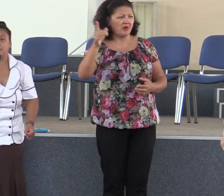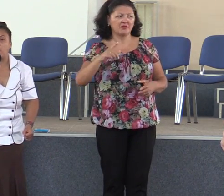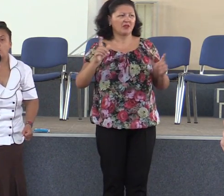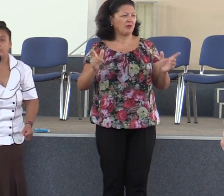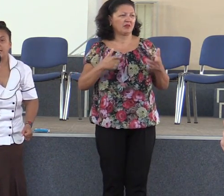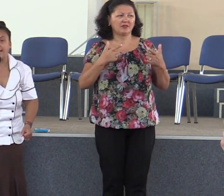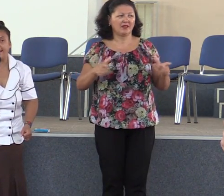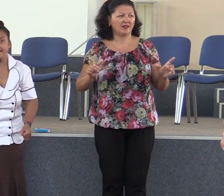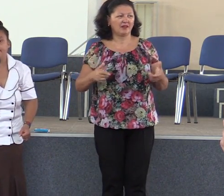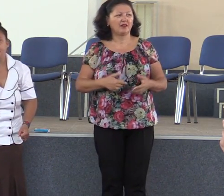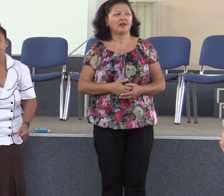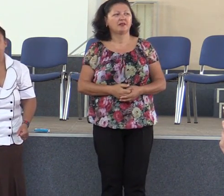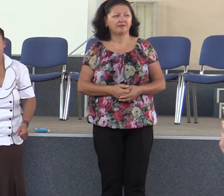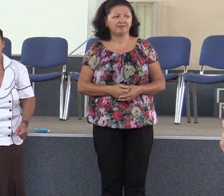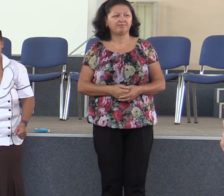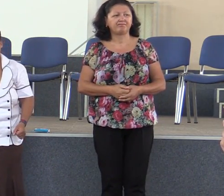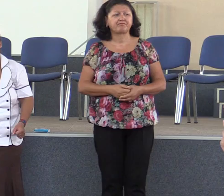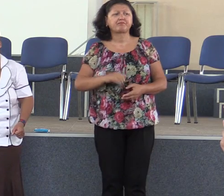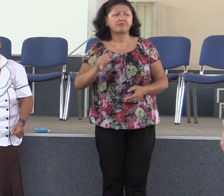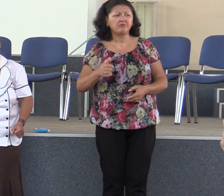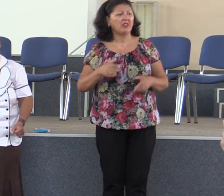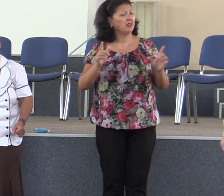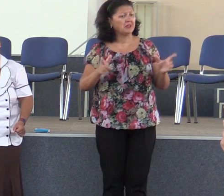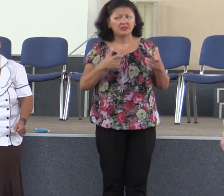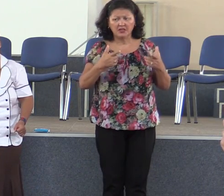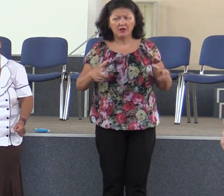Și cântau o cântare.